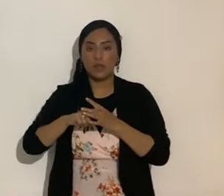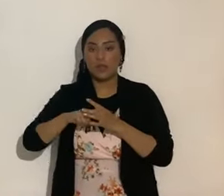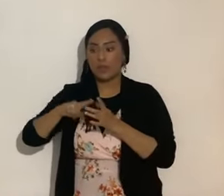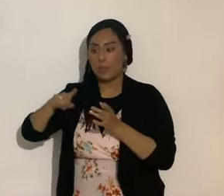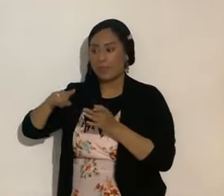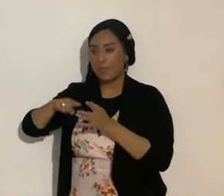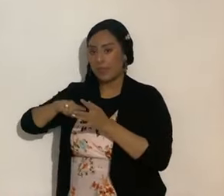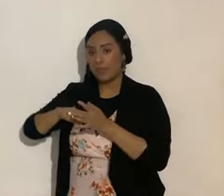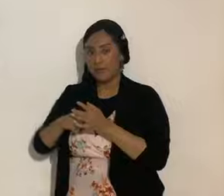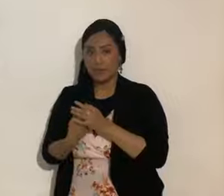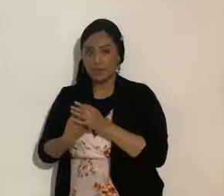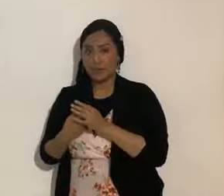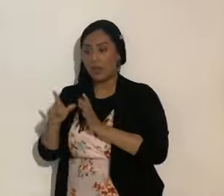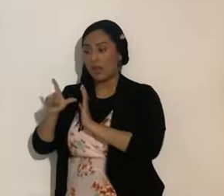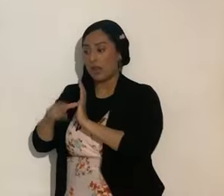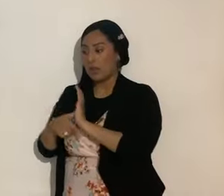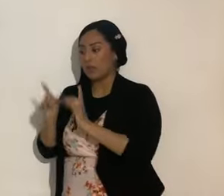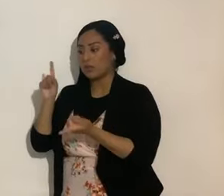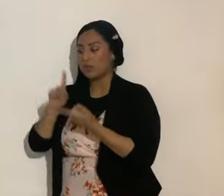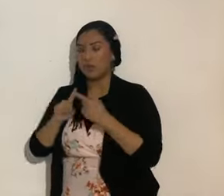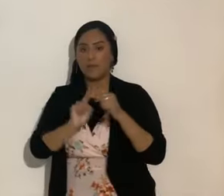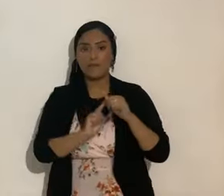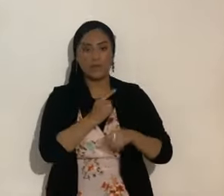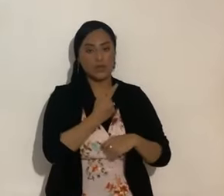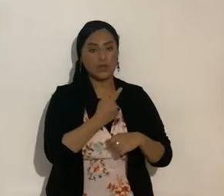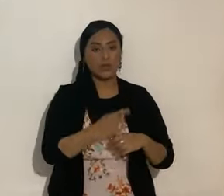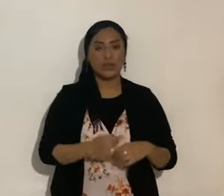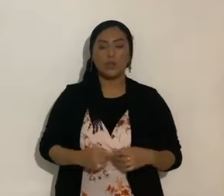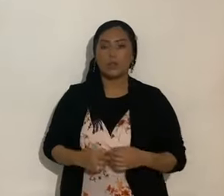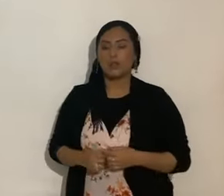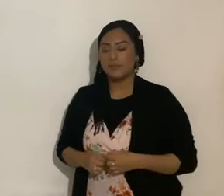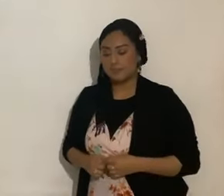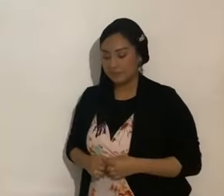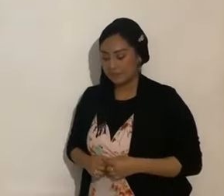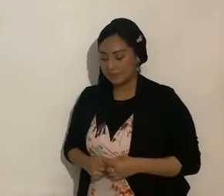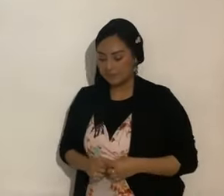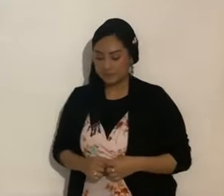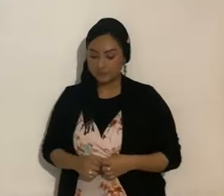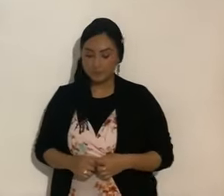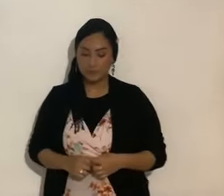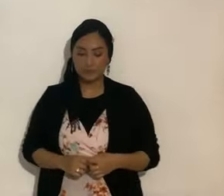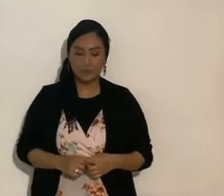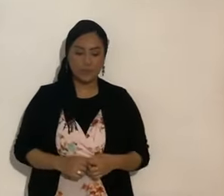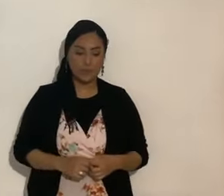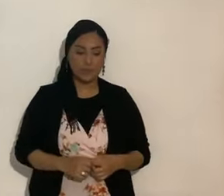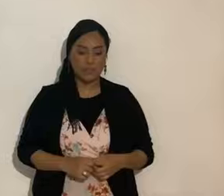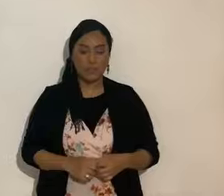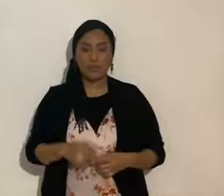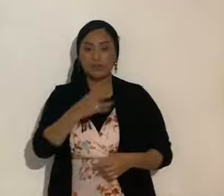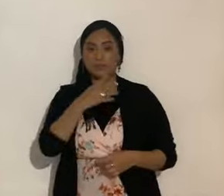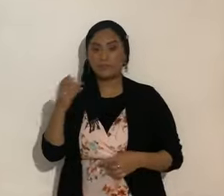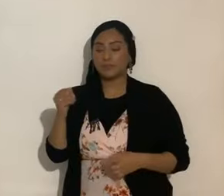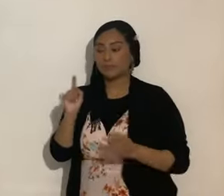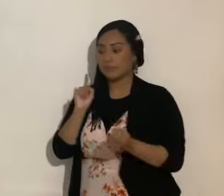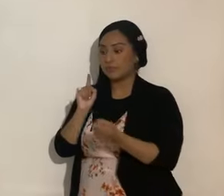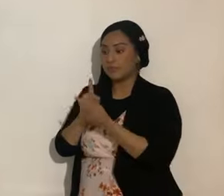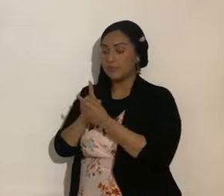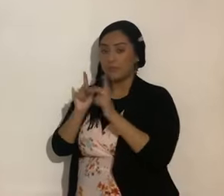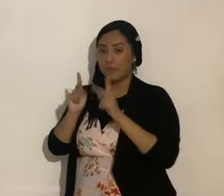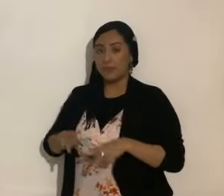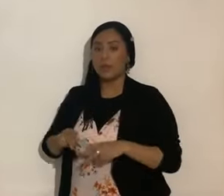los primeros. Eso está muy claro, desde los que llegaron al último hasta los primeros. Y al venir a los que